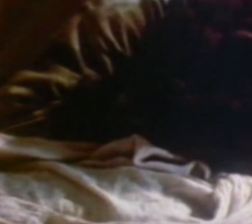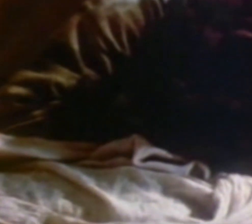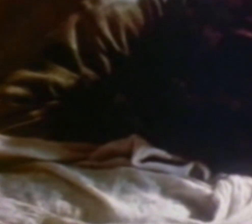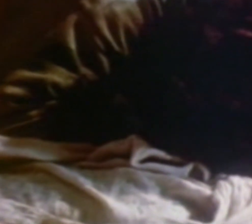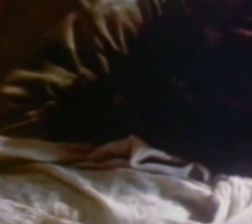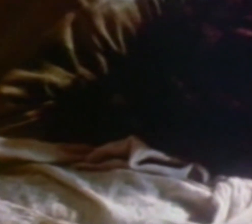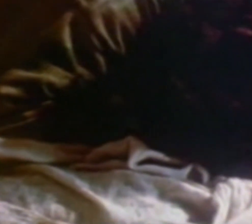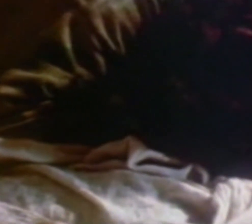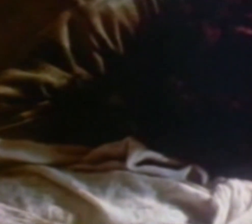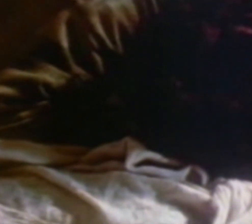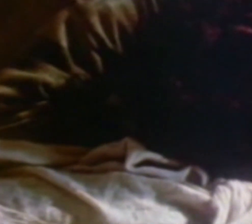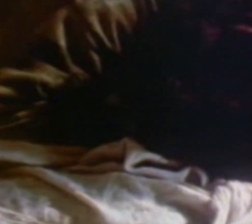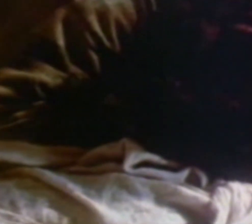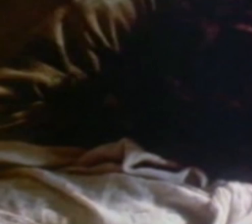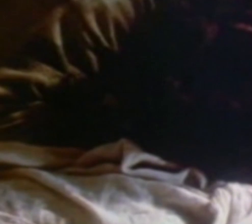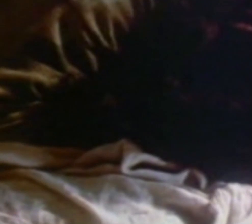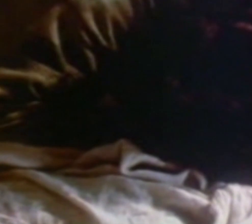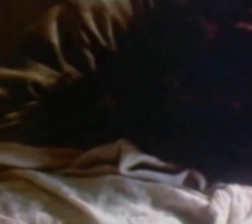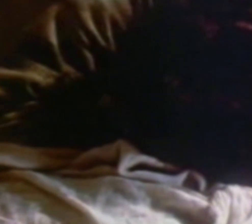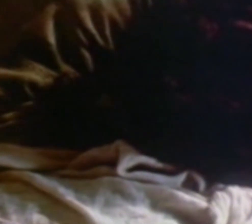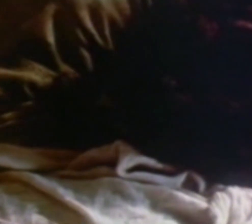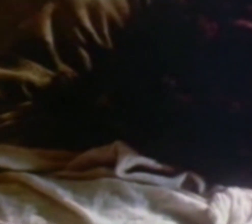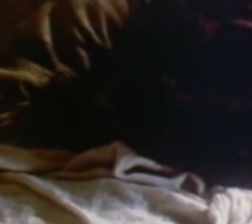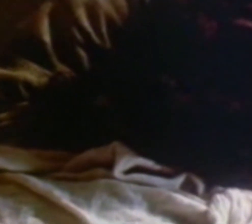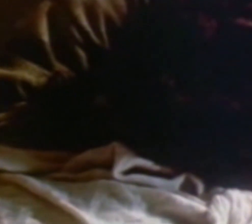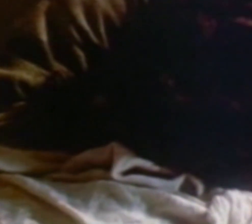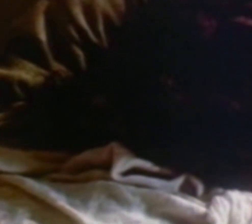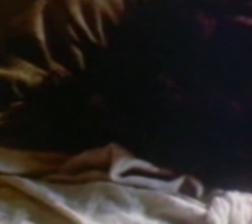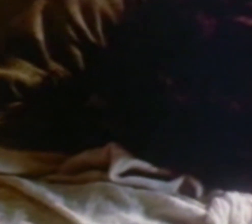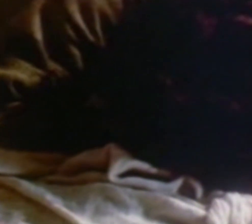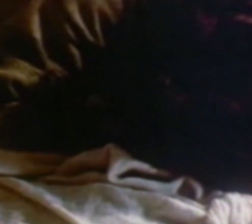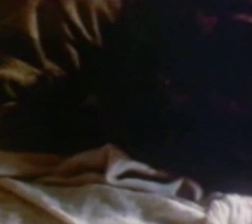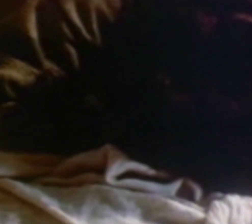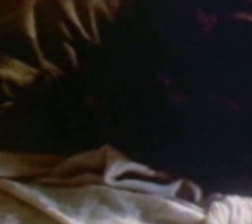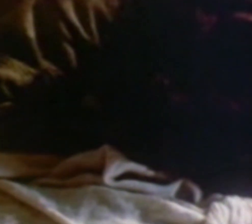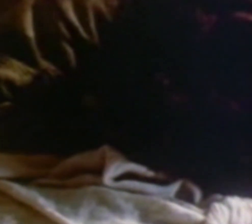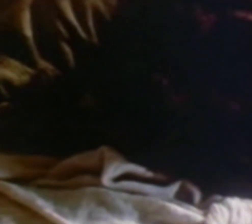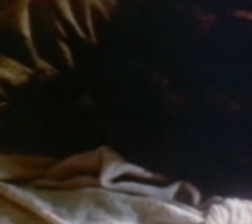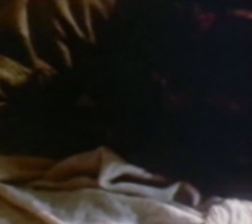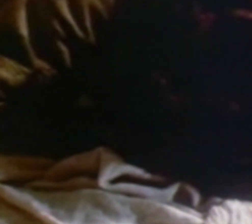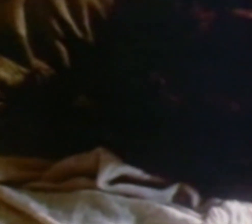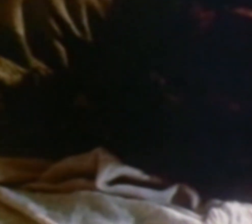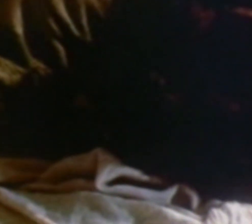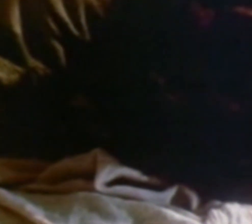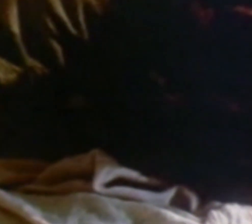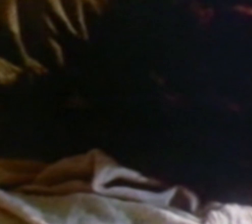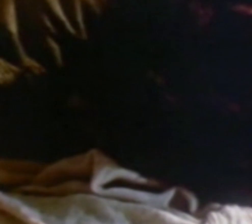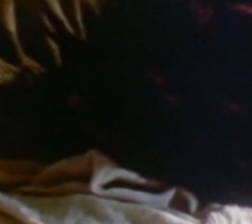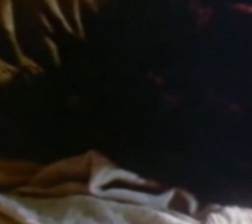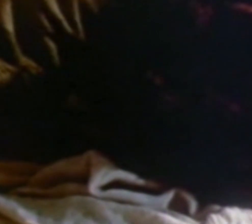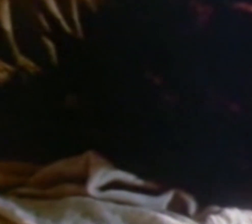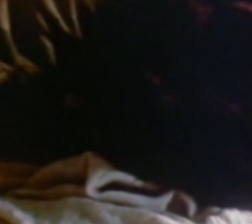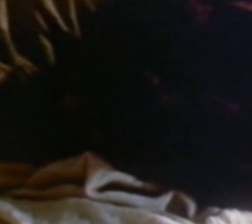விருப்பத்தை வெளிப்படுத்துமானால் இப்பொழுதே நீங்கள் இருக்கும் இடத்தில் இந்த ஜெபத்தை ஜெபியுங்கள். நான் இந்த